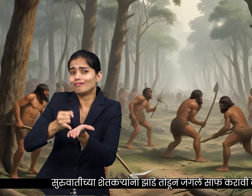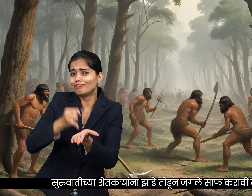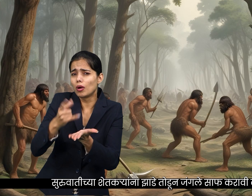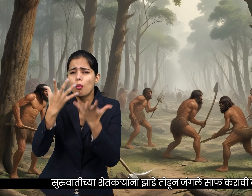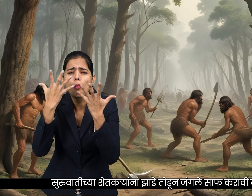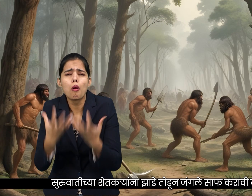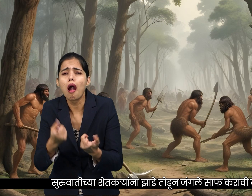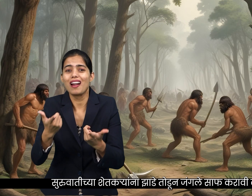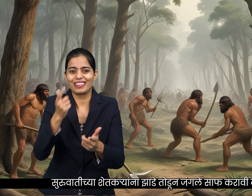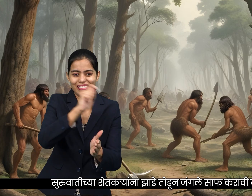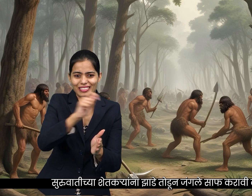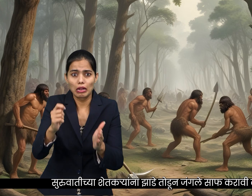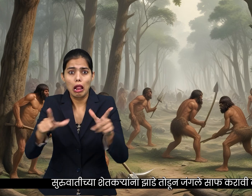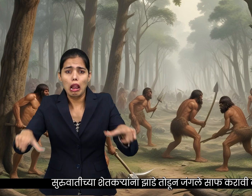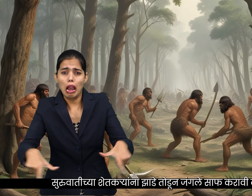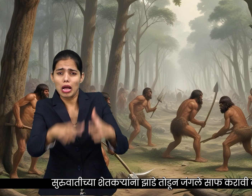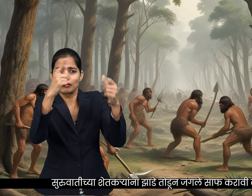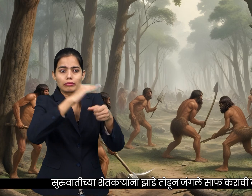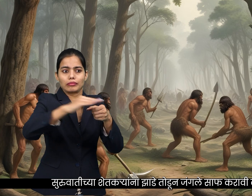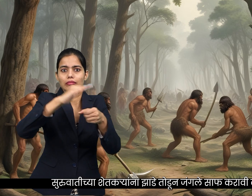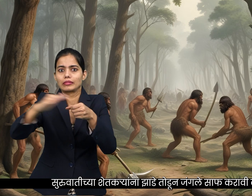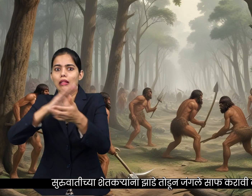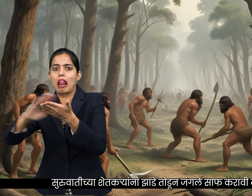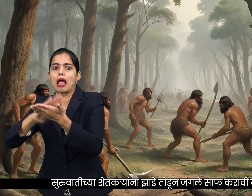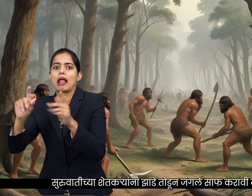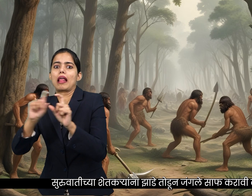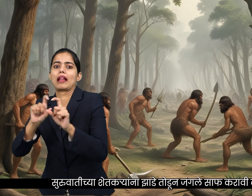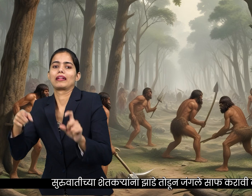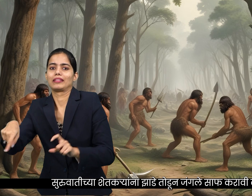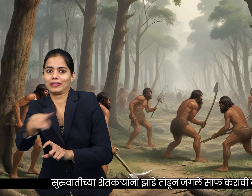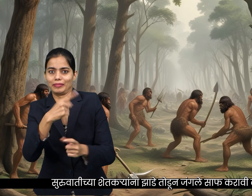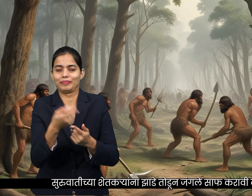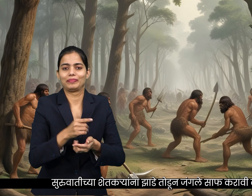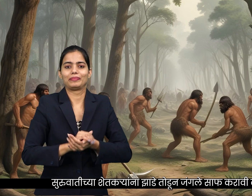सुरुवातीच्या शेतकऱ्यांना झाडे तोडून जंगले साफ करावी लागत होती.